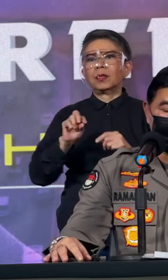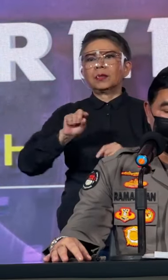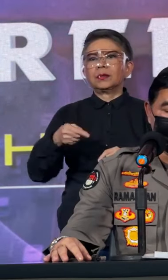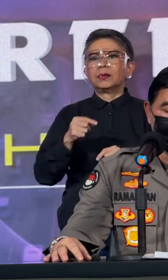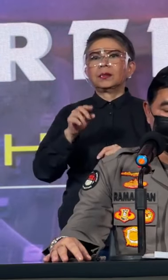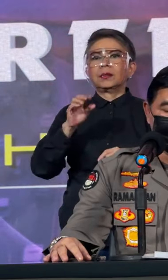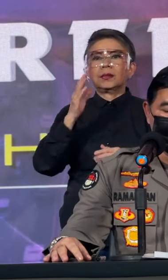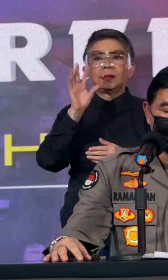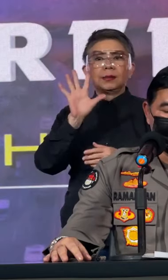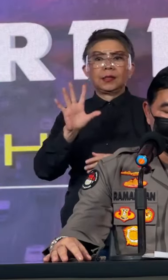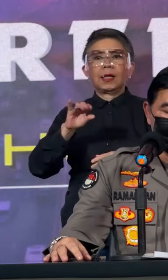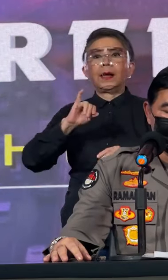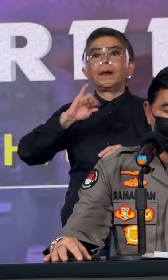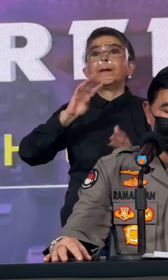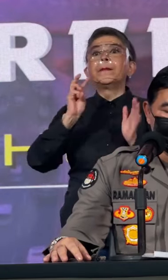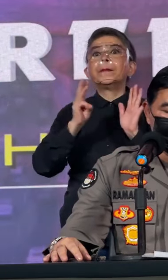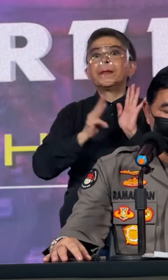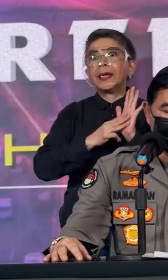12,5 miliar